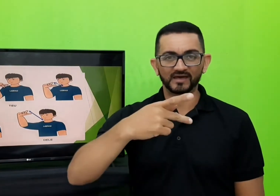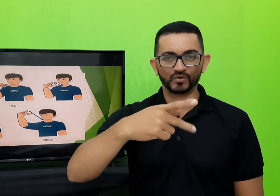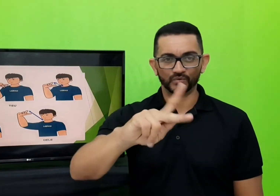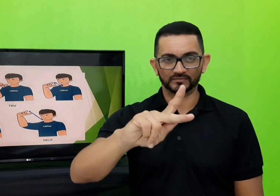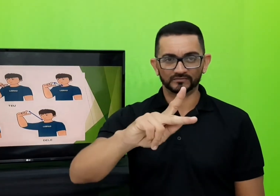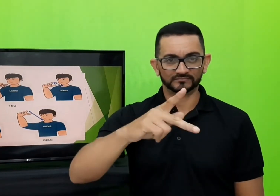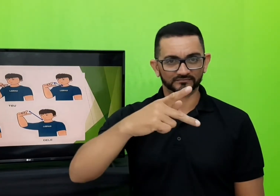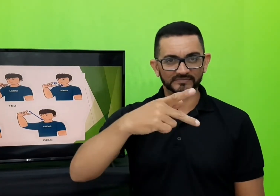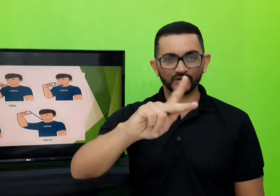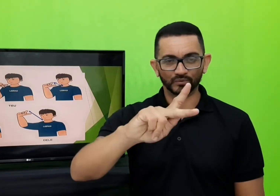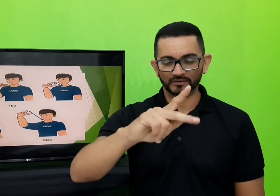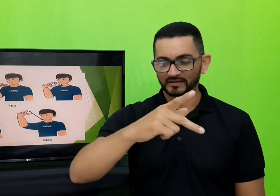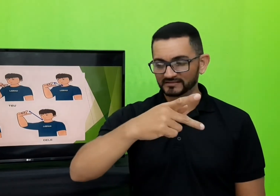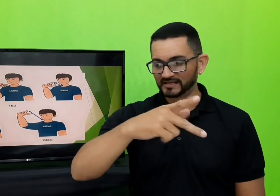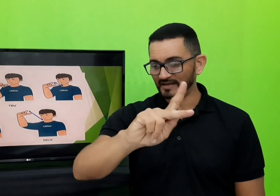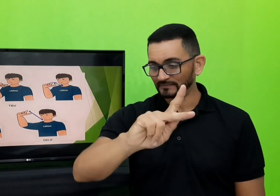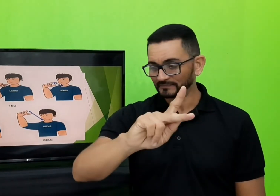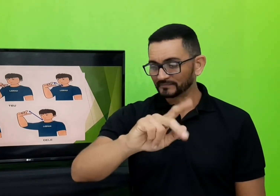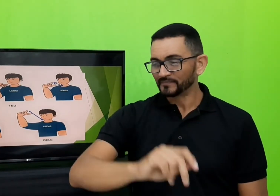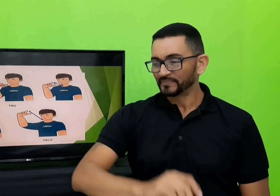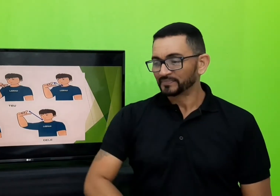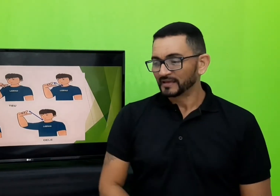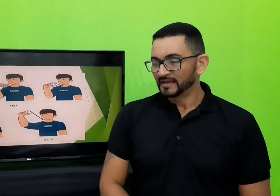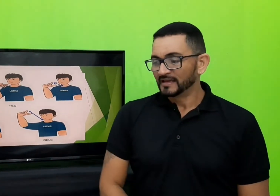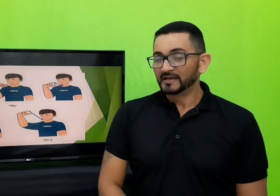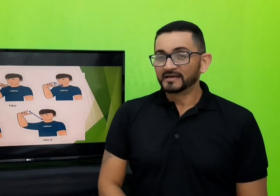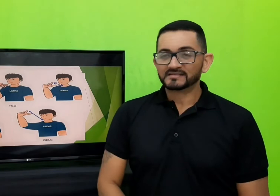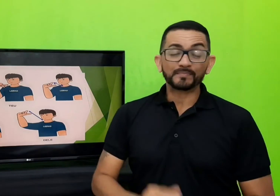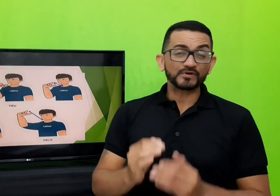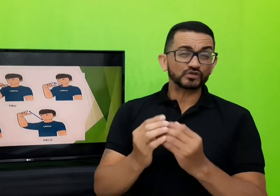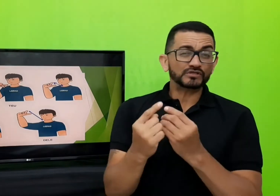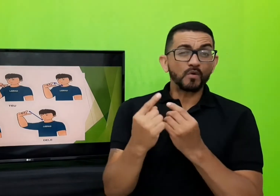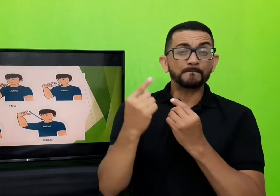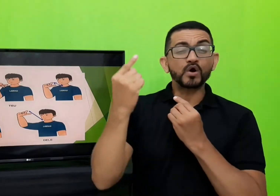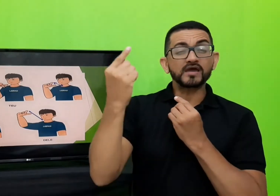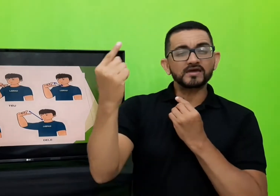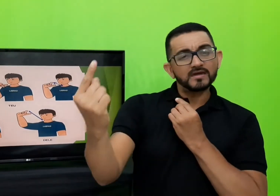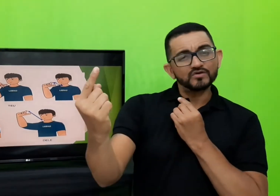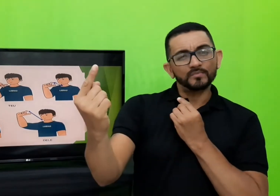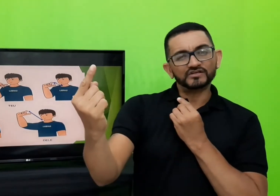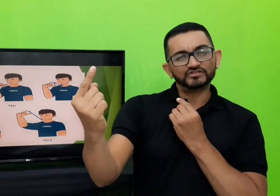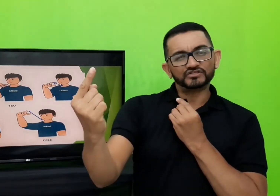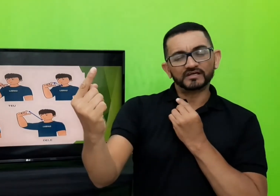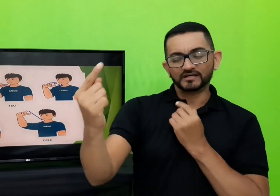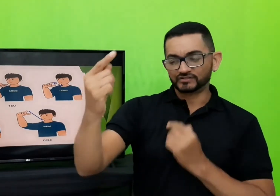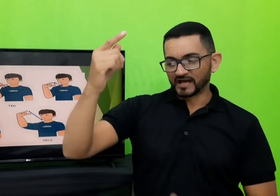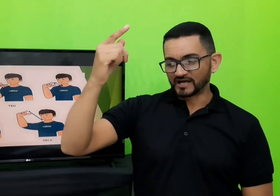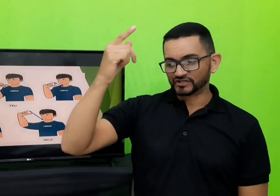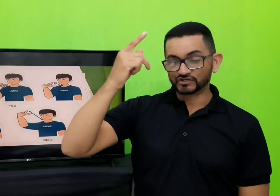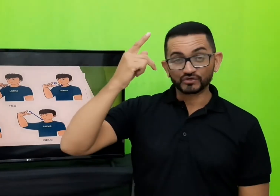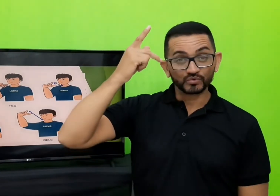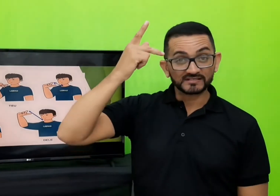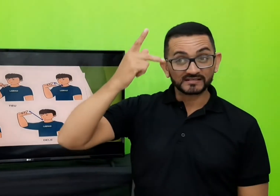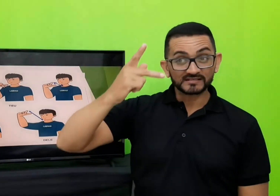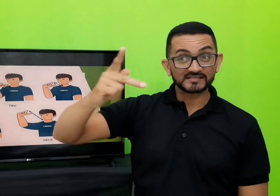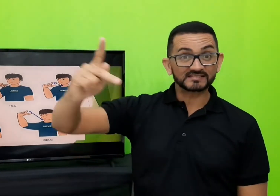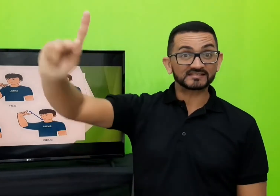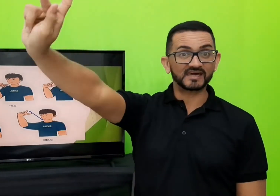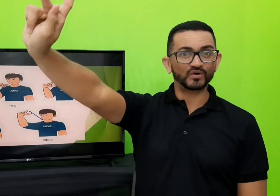Teu, teu, certo? Se a pessoa está um pouquinho mais distante, a gente usa